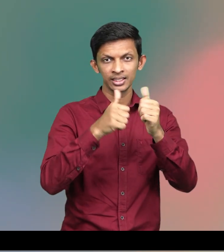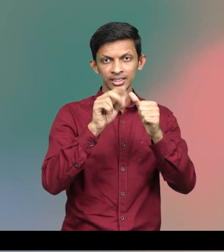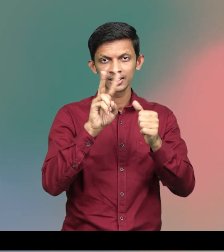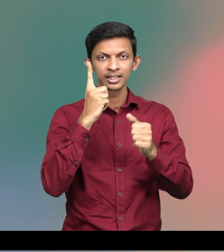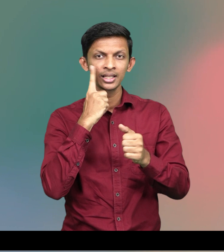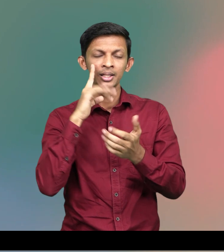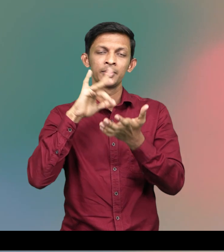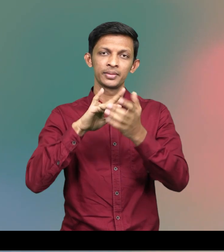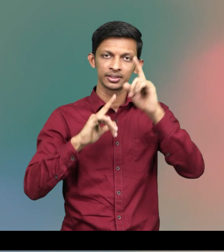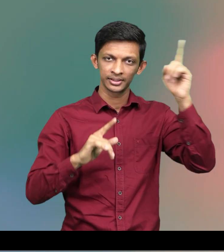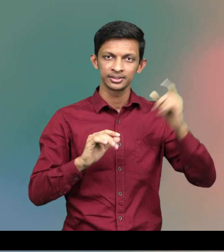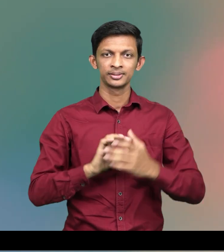రావి,